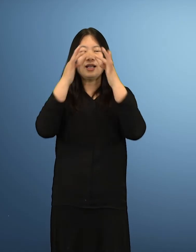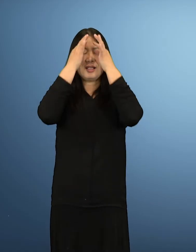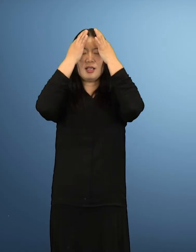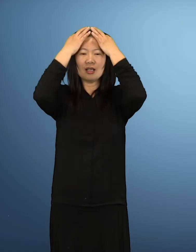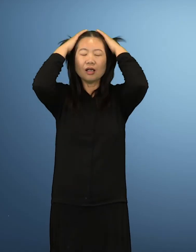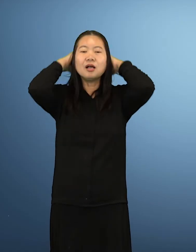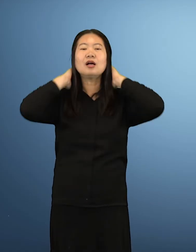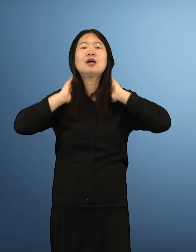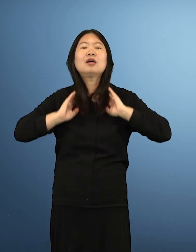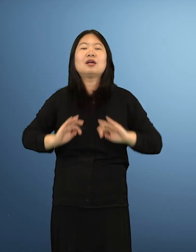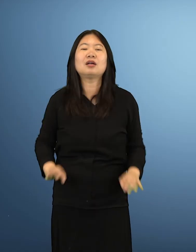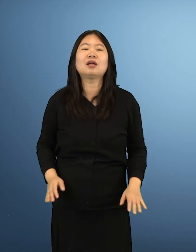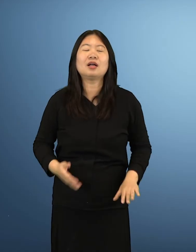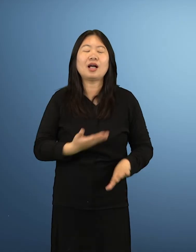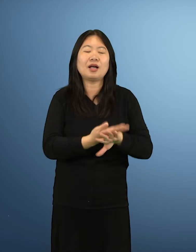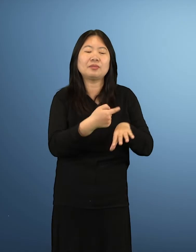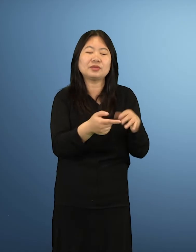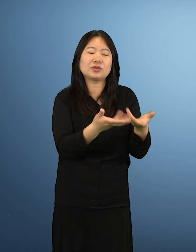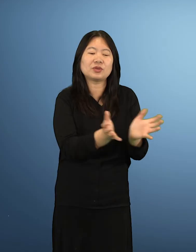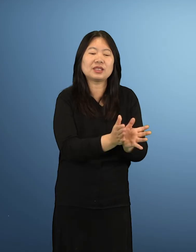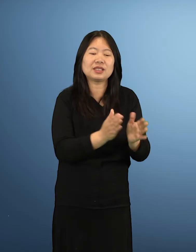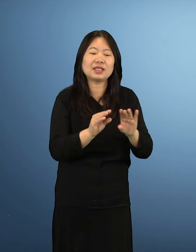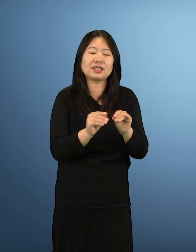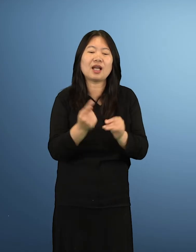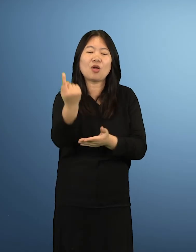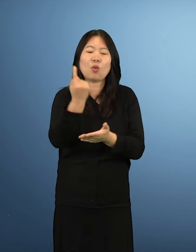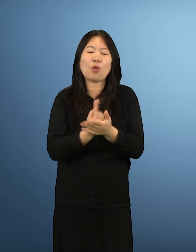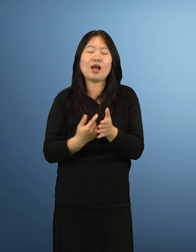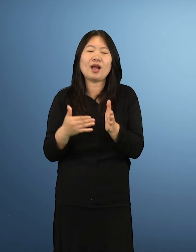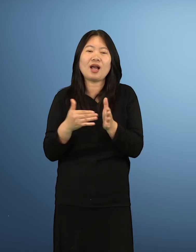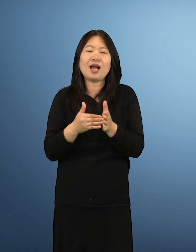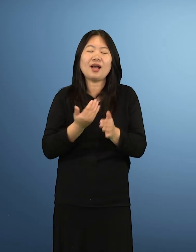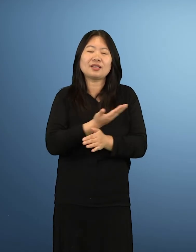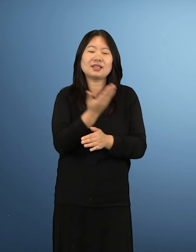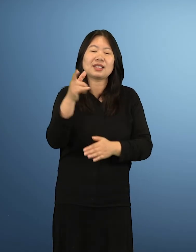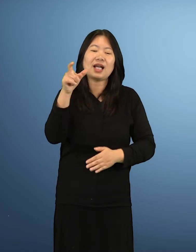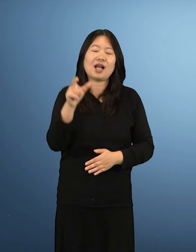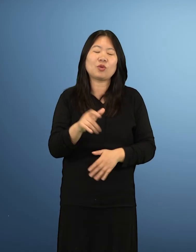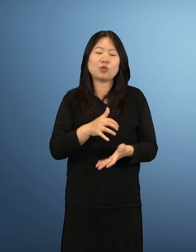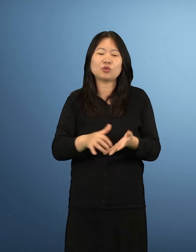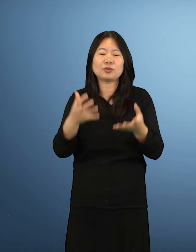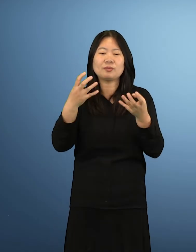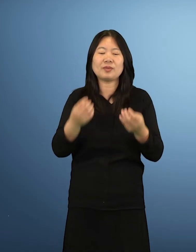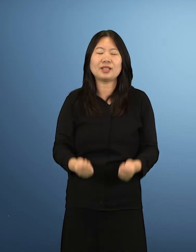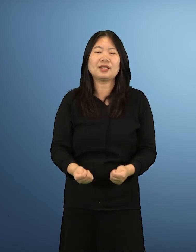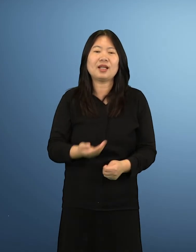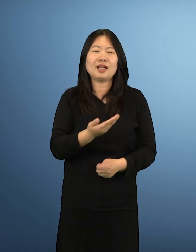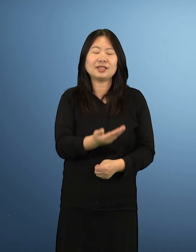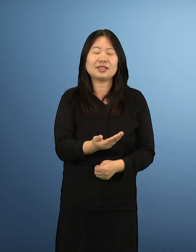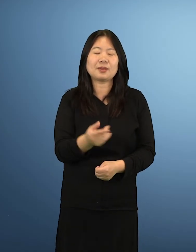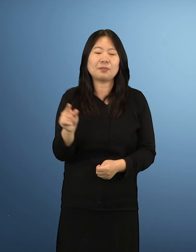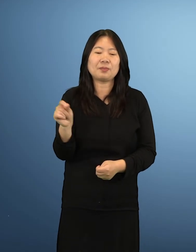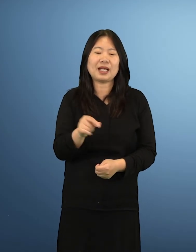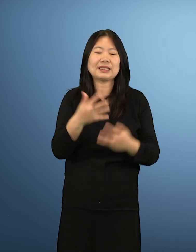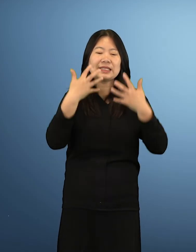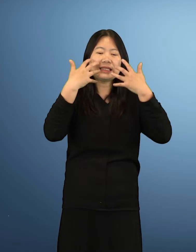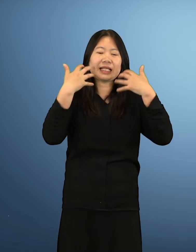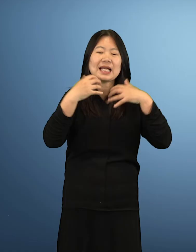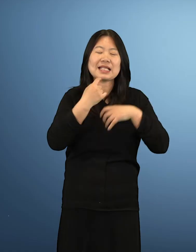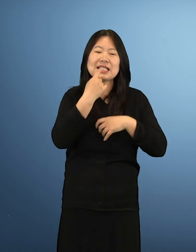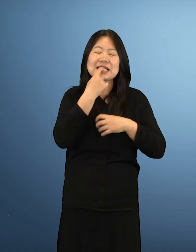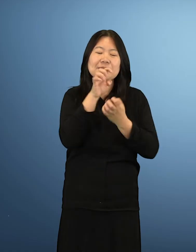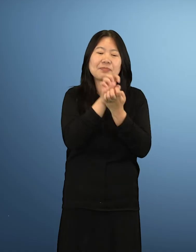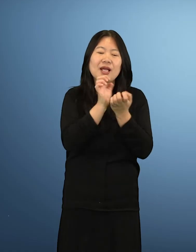시작. 다른 한 민족이 내 땅에 올라왔음이로다. 그들은 강하고 수가 많으며 그 이빨은 사자의 이빨 같고